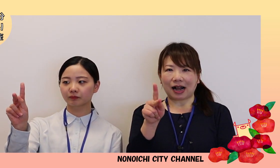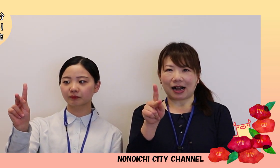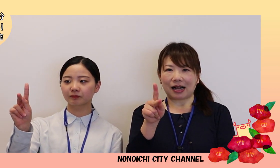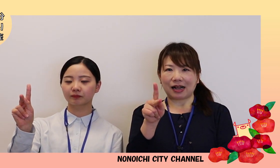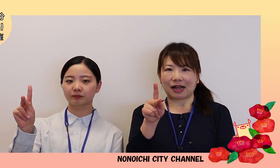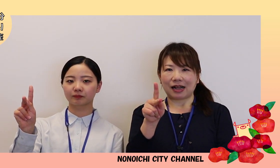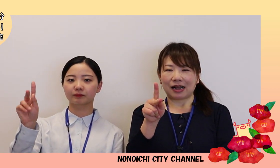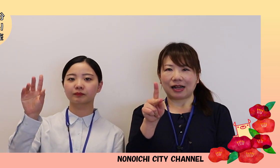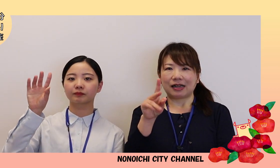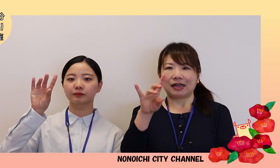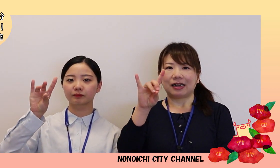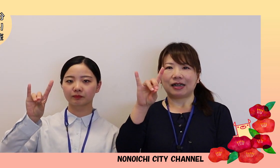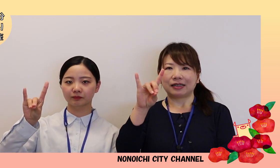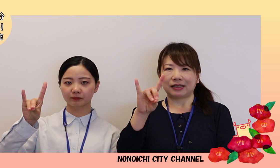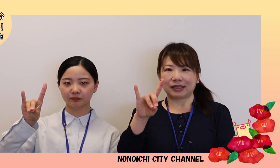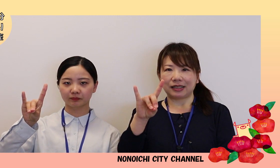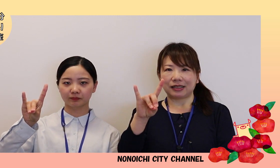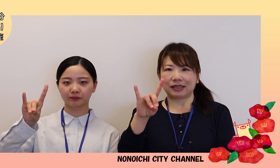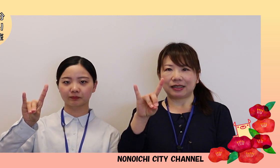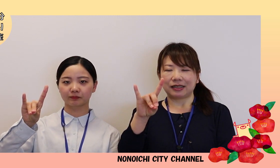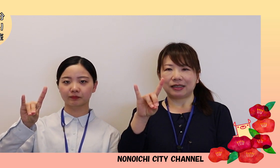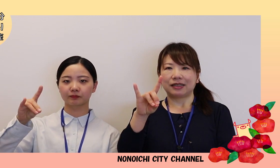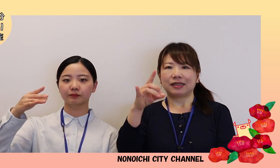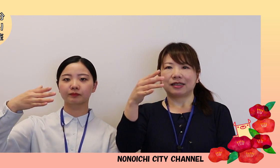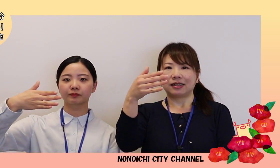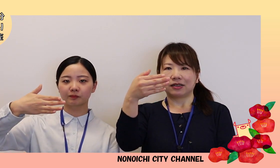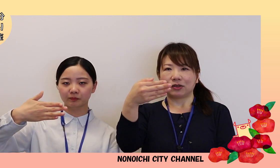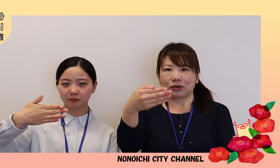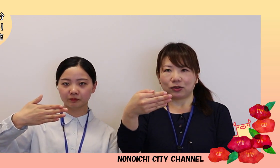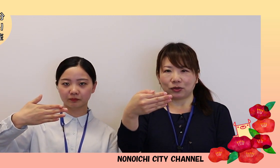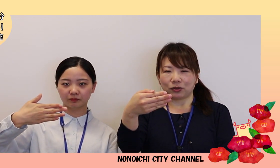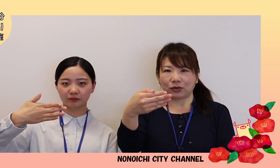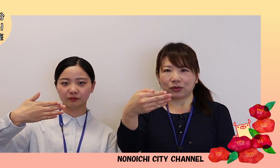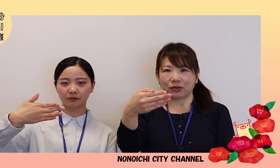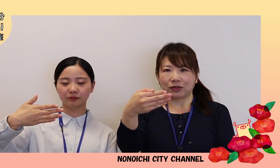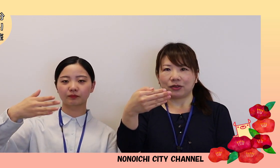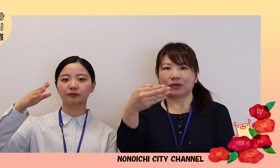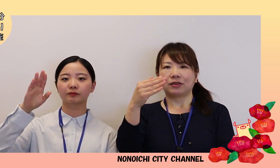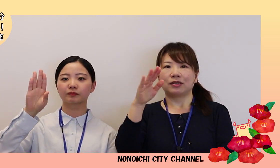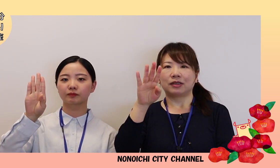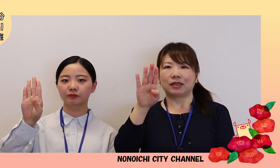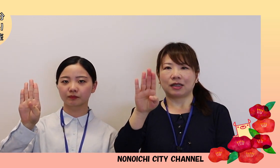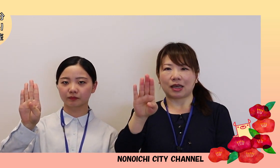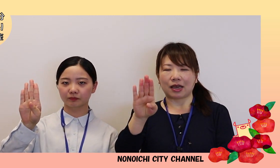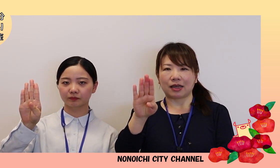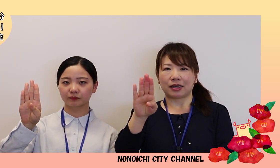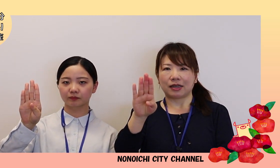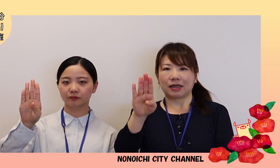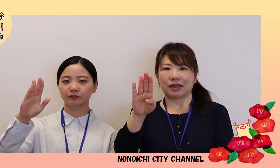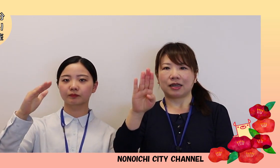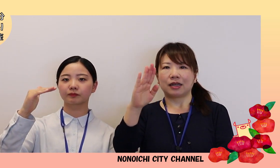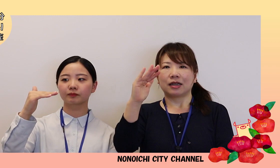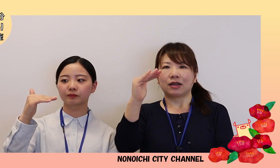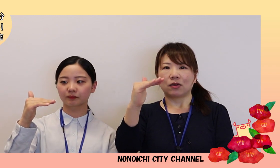かきくけ